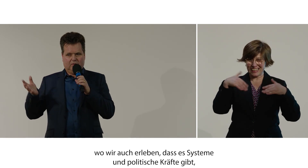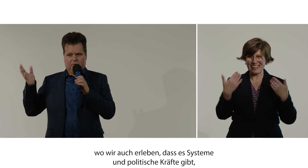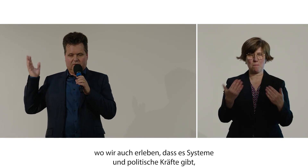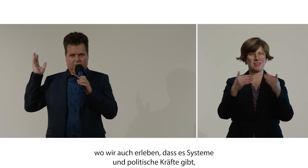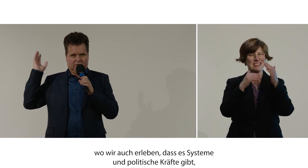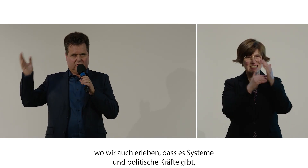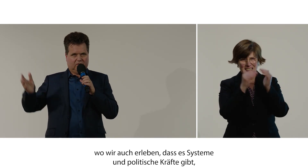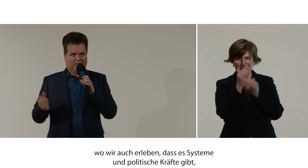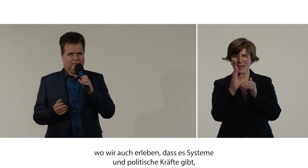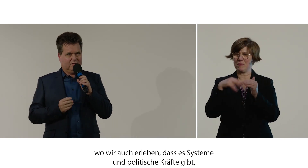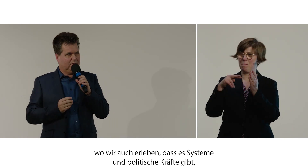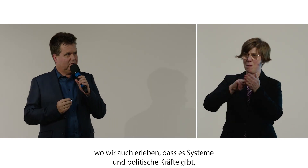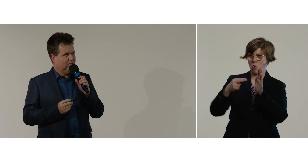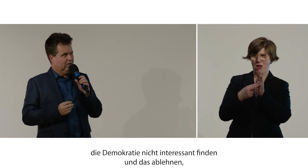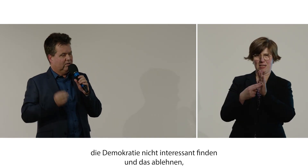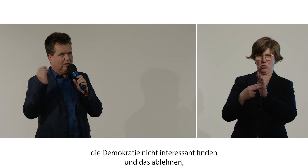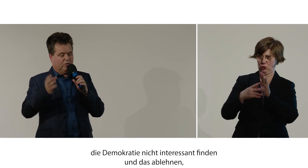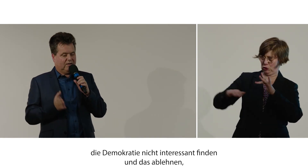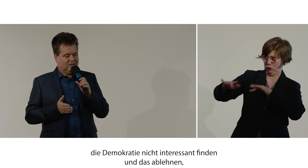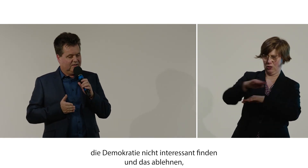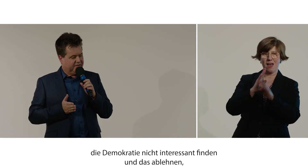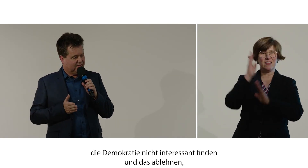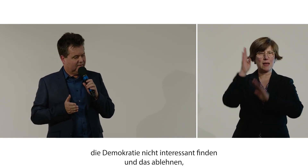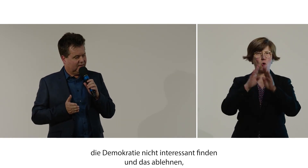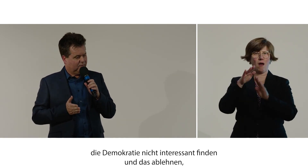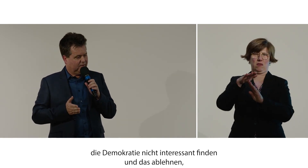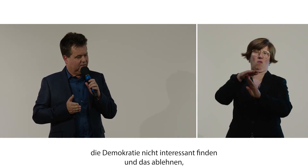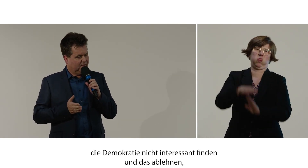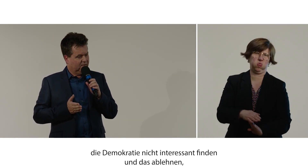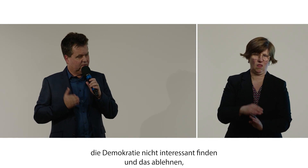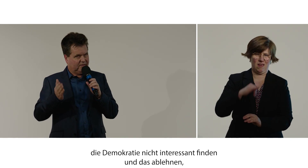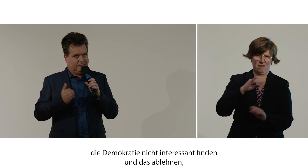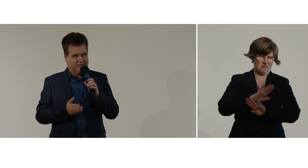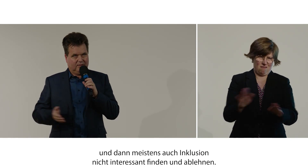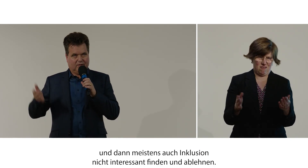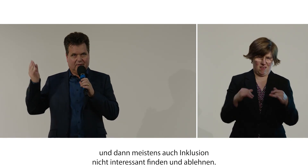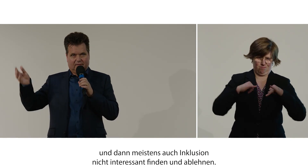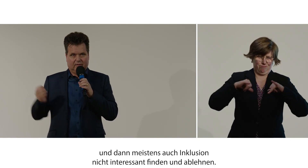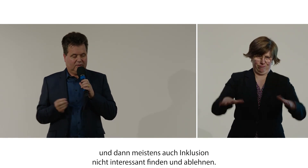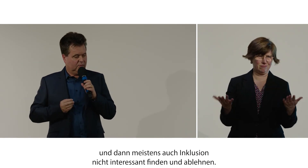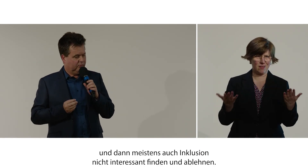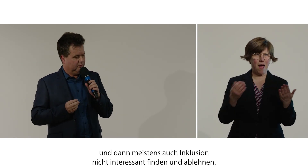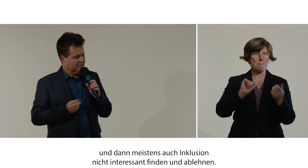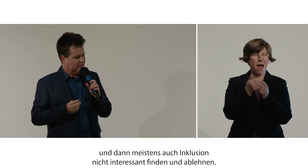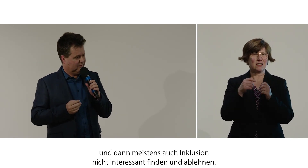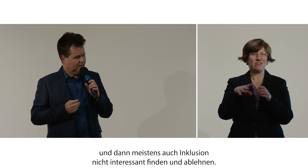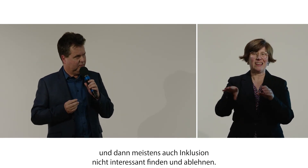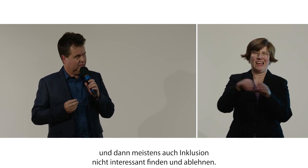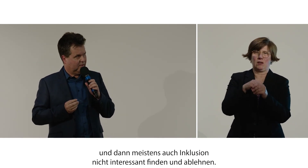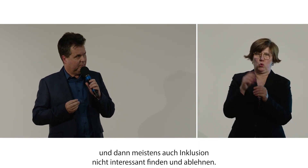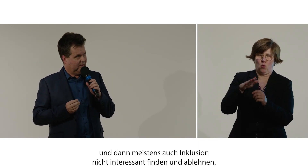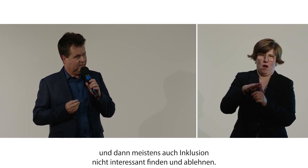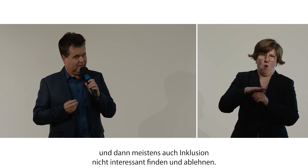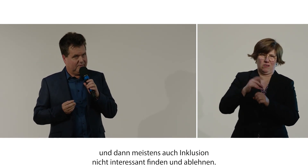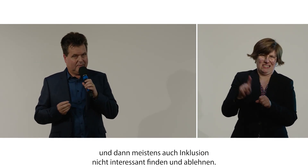Systeme und politische Kräfte gibt, die Demokratie nicht interessant finden und das ablehnen und dann meistens auch Inklusion nicht interessant